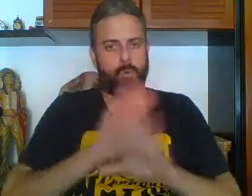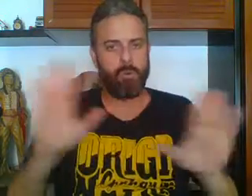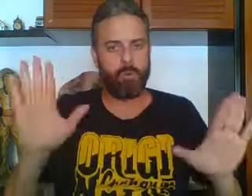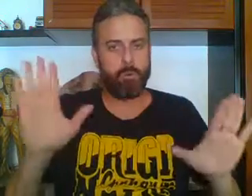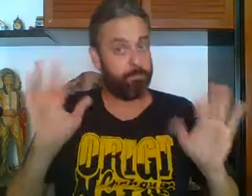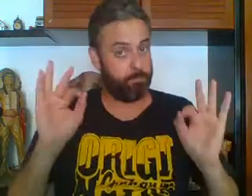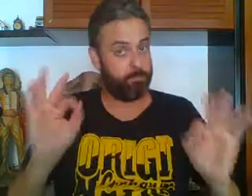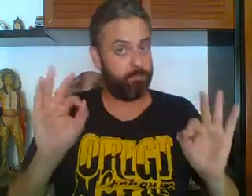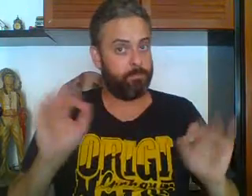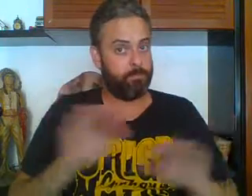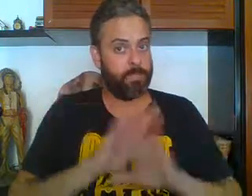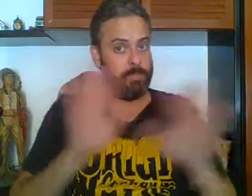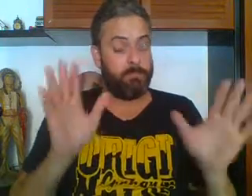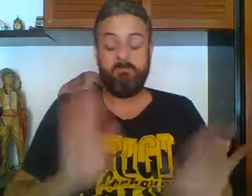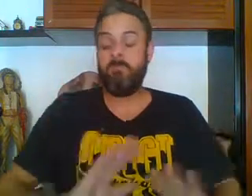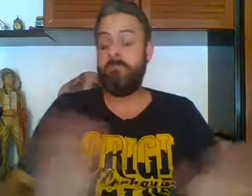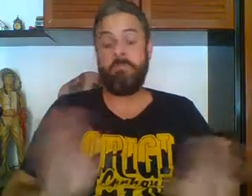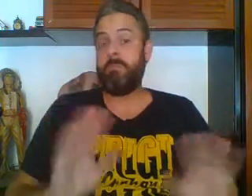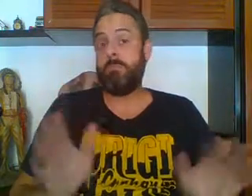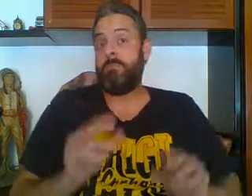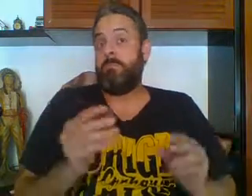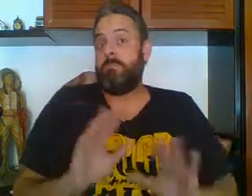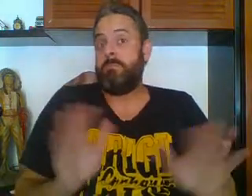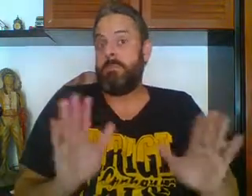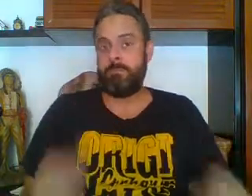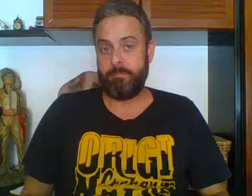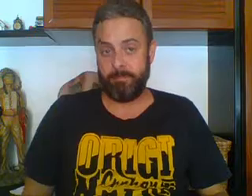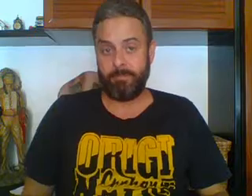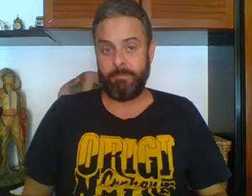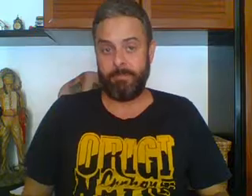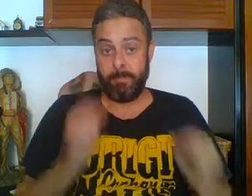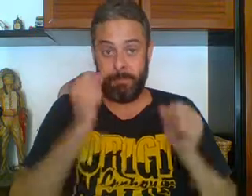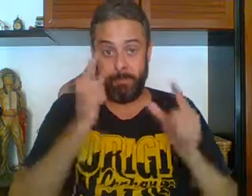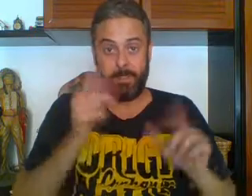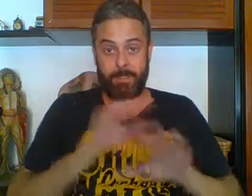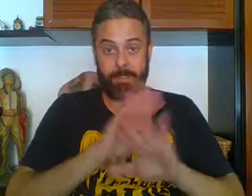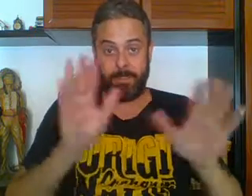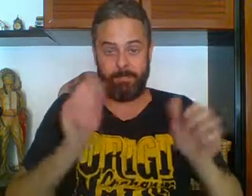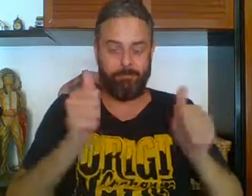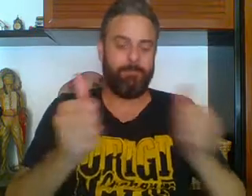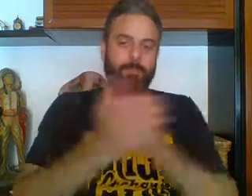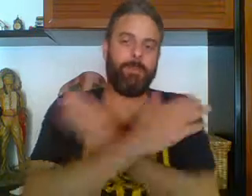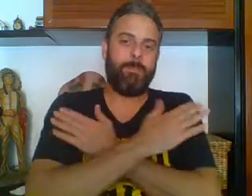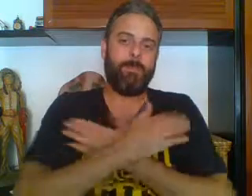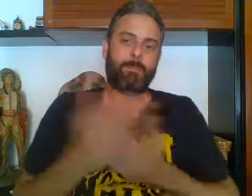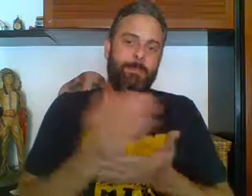3-4 corredores que se van a sacrificar hasta pie de puerto, y de ese minuto de ventaja, 2 o 3 en este caso que tienen,